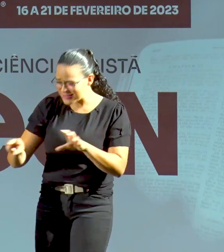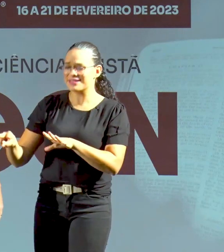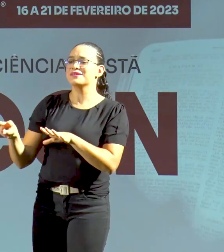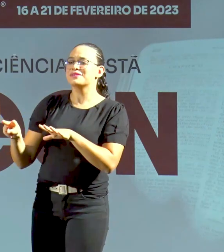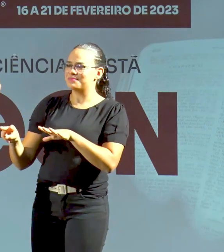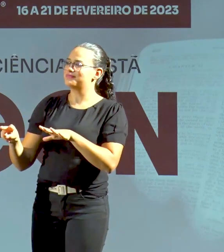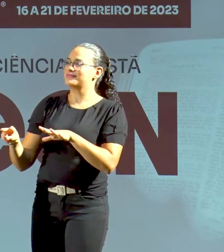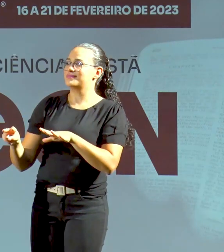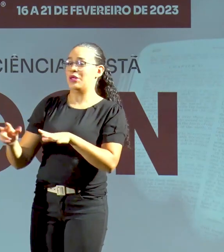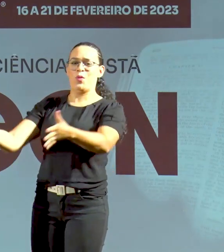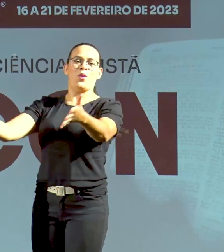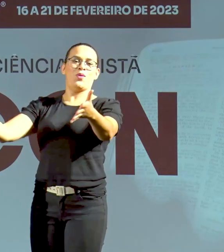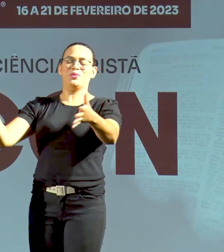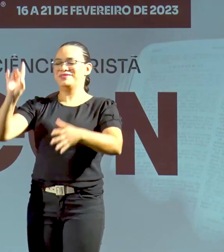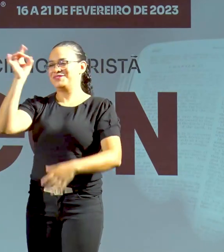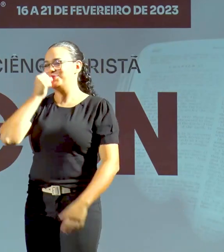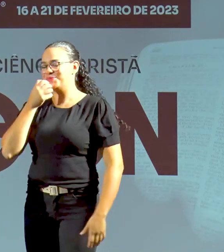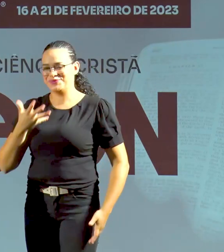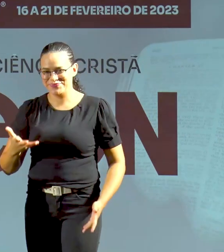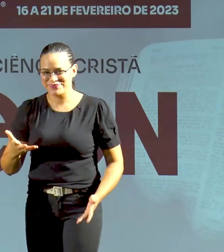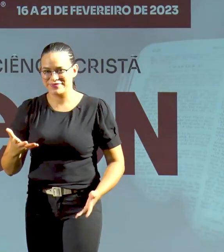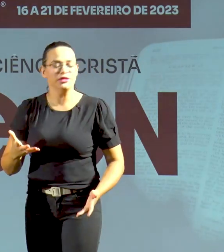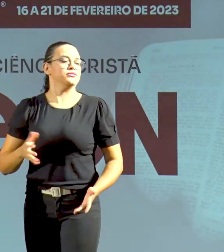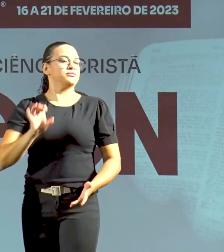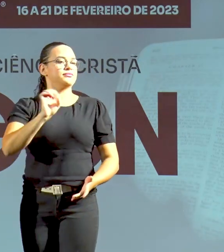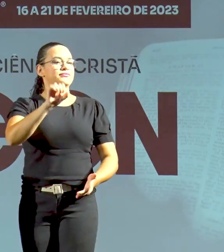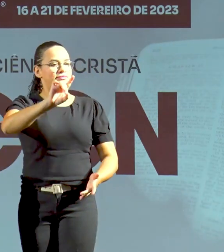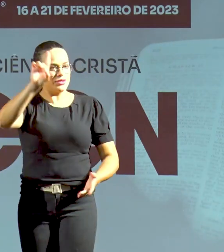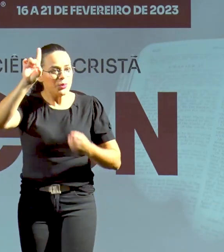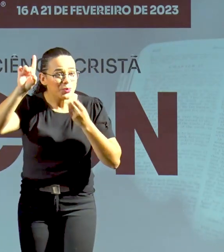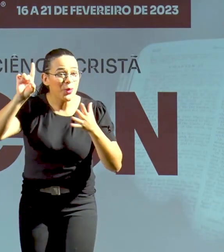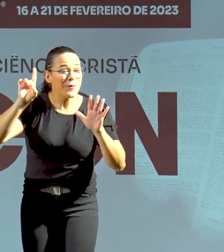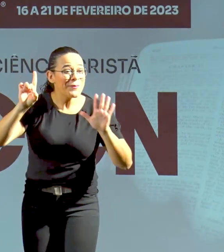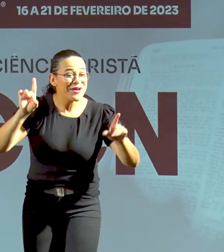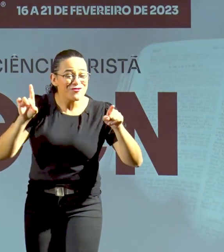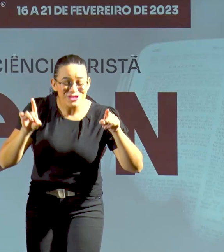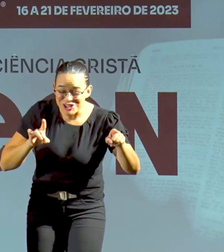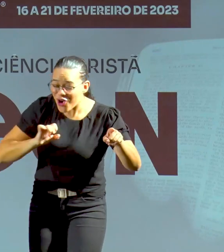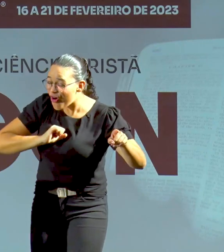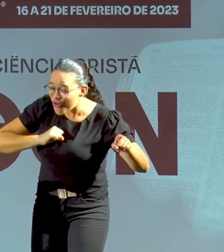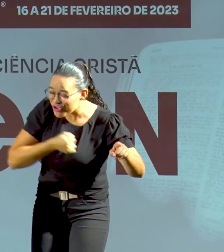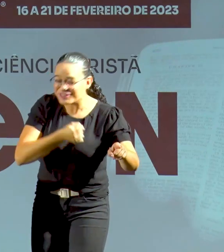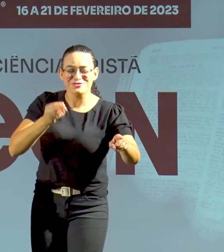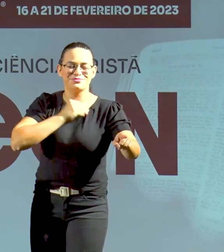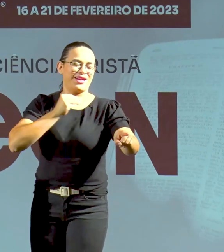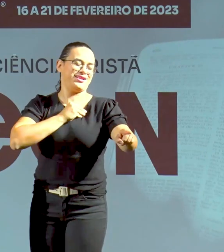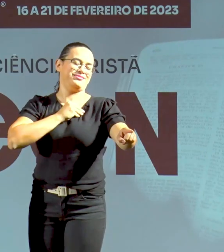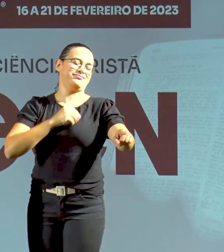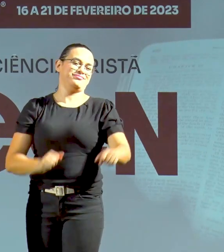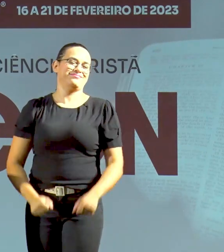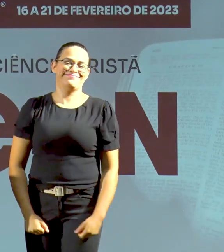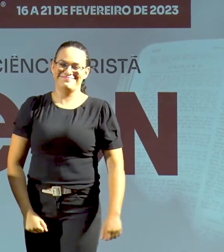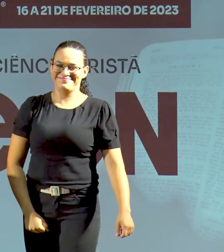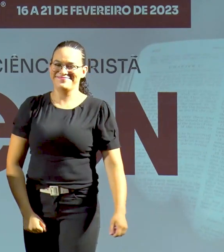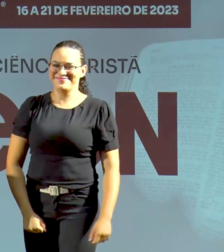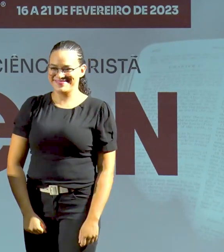Olha como Deus é bom eu falei Deus é bom mesmo mas você é um miserável de um pecador